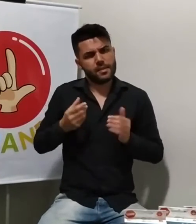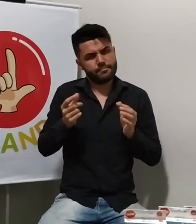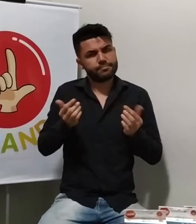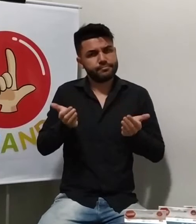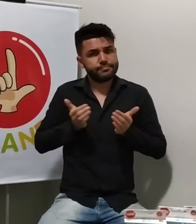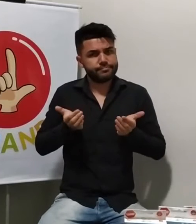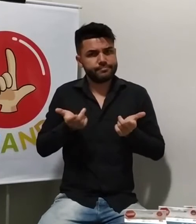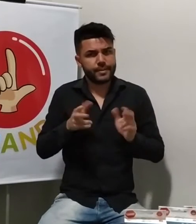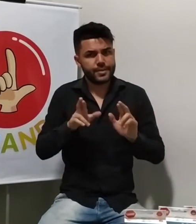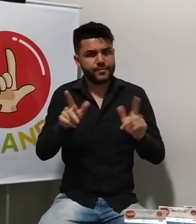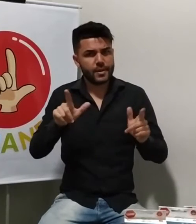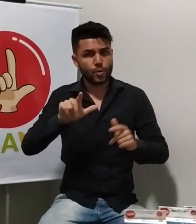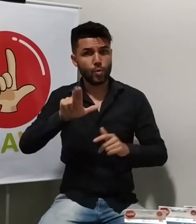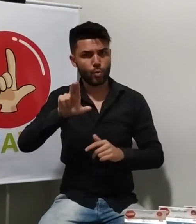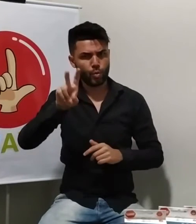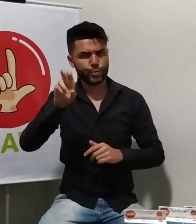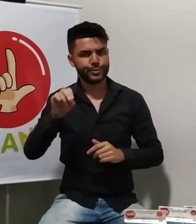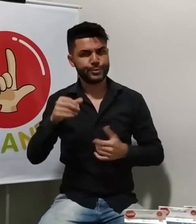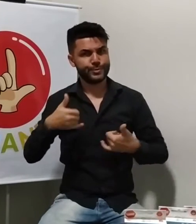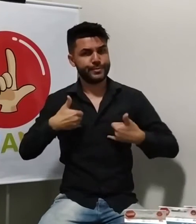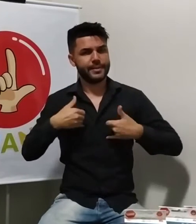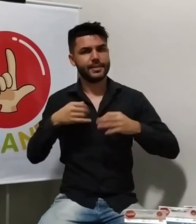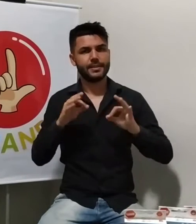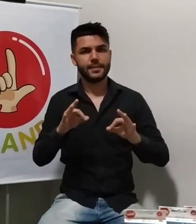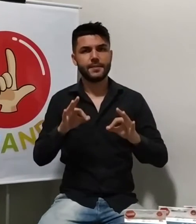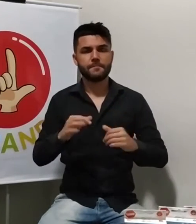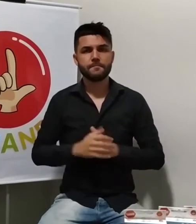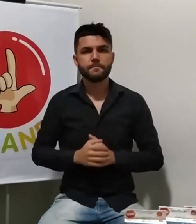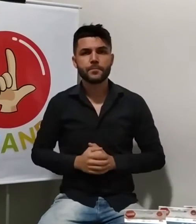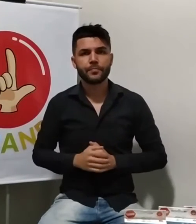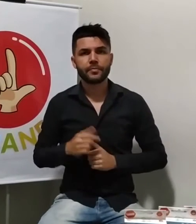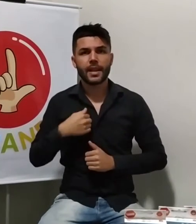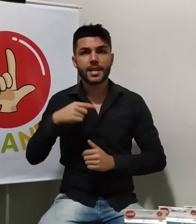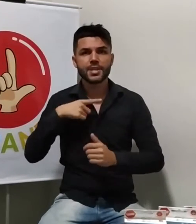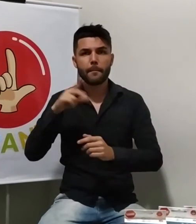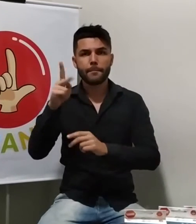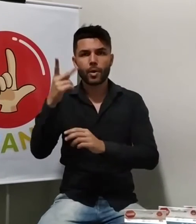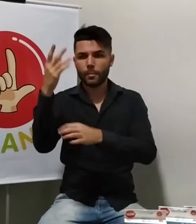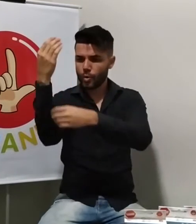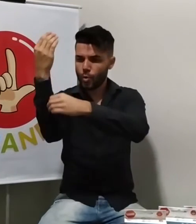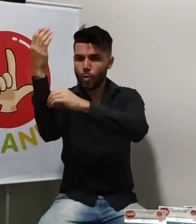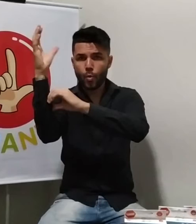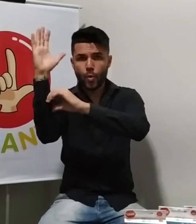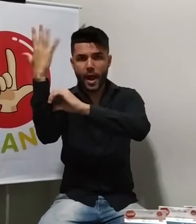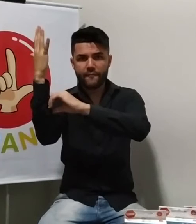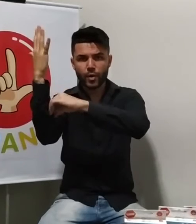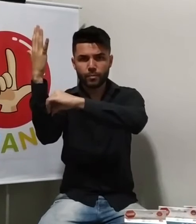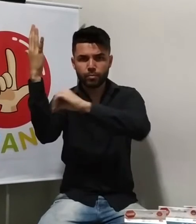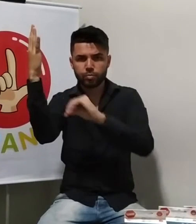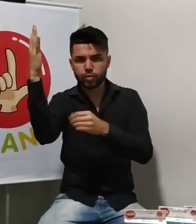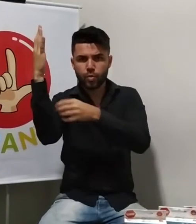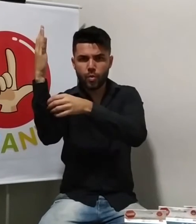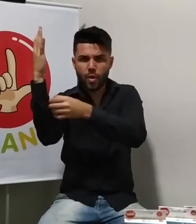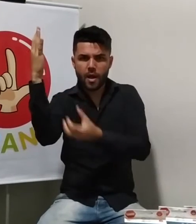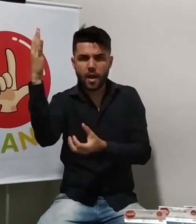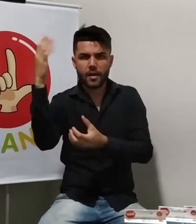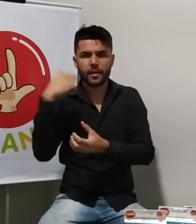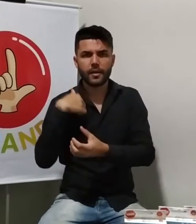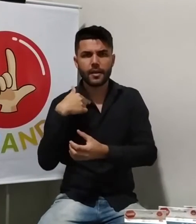fábrica, né, um dia chegou um material novo lá, um rapaz virou pro meu avô e falou, tá vindo um negócio novo aí, a gente tem que ficar esperto. E meu avô